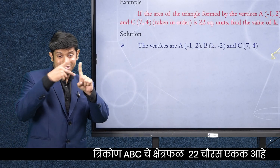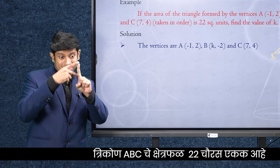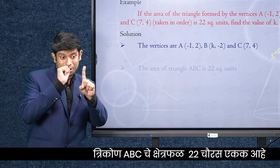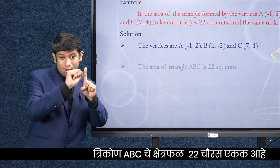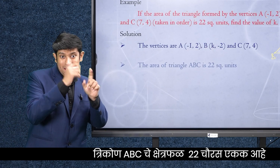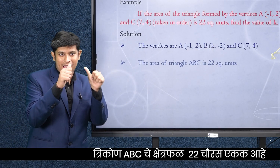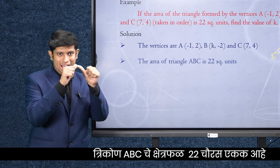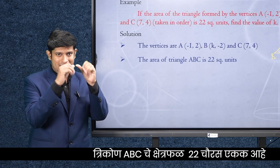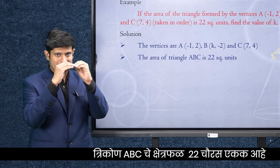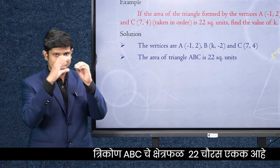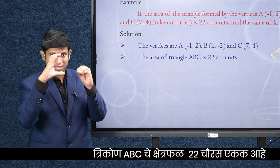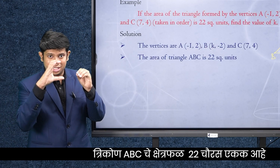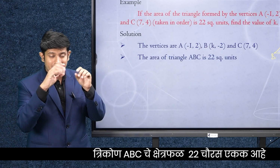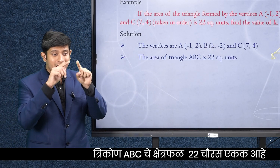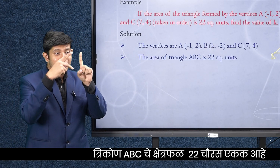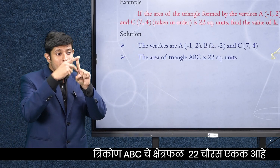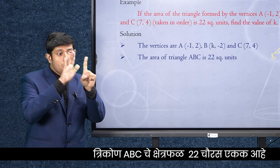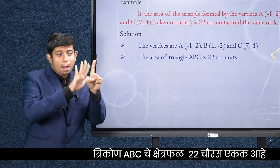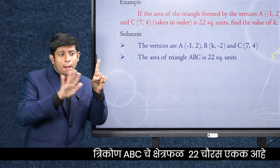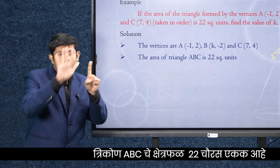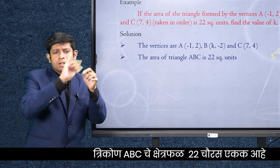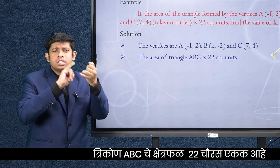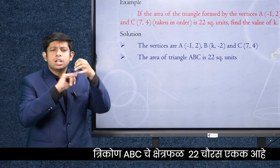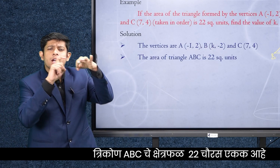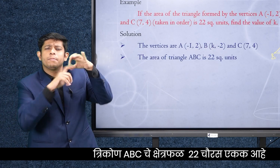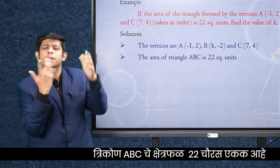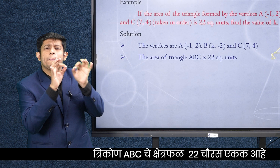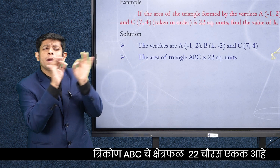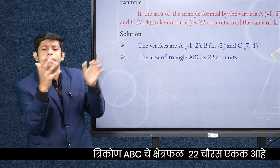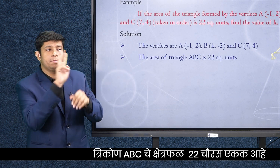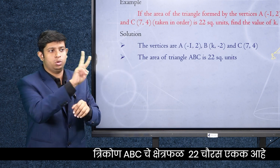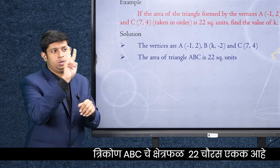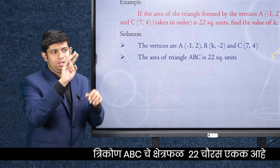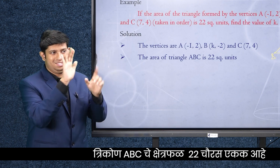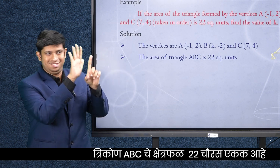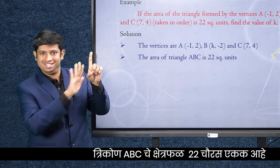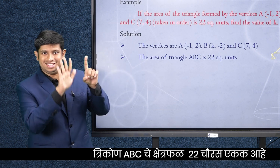त्रिकोण ABC चे क्षेत्रफळ 22 चौरस एकक आहे.